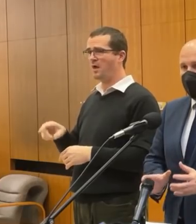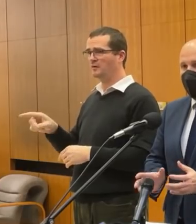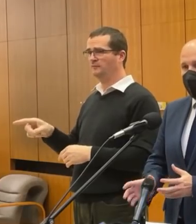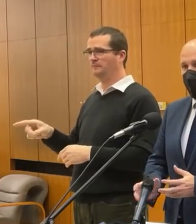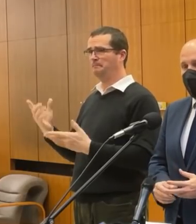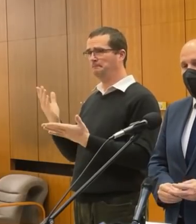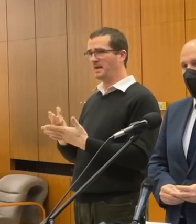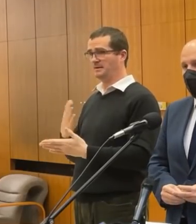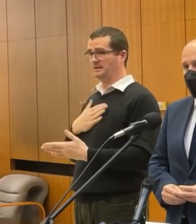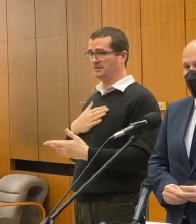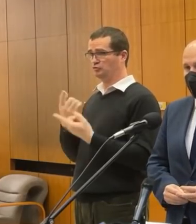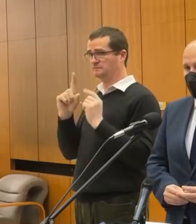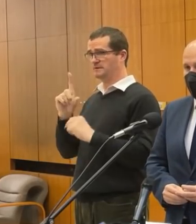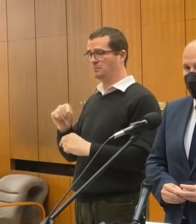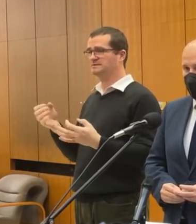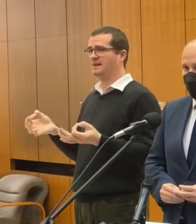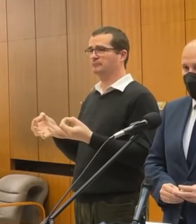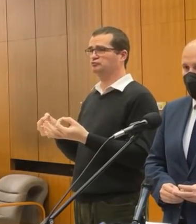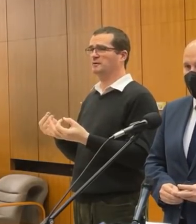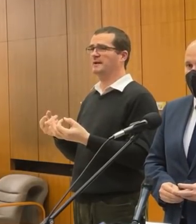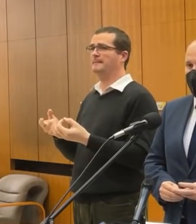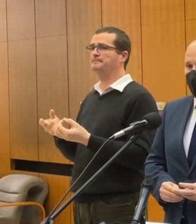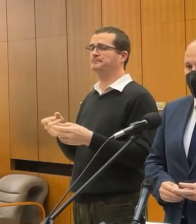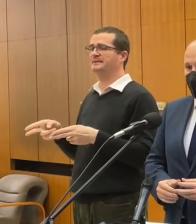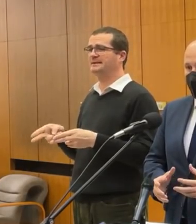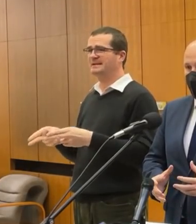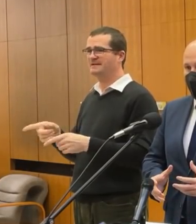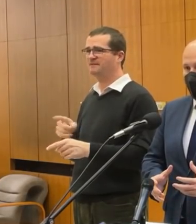je vyčlenených pre Slovenskú republiku na skvalitňovanie infraštruktúry